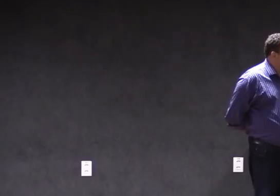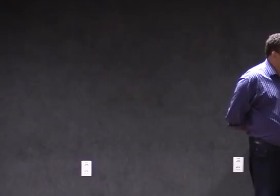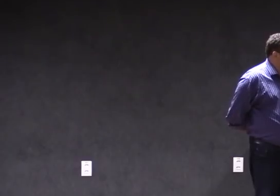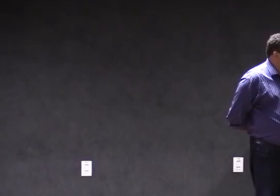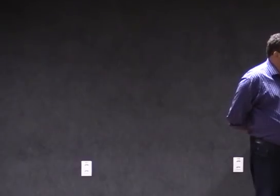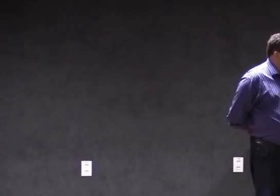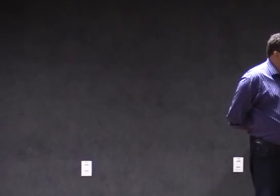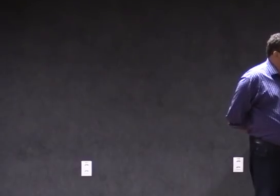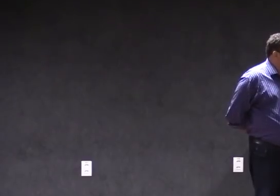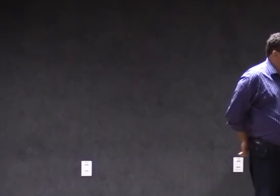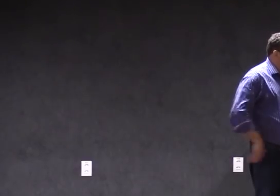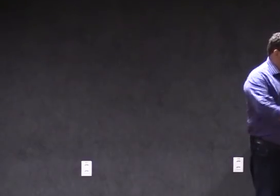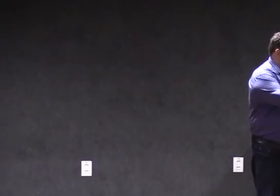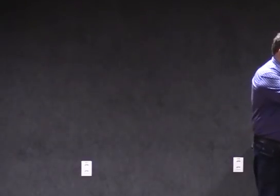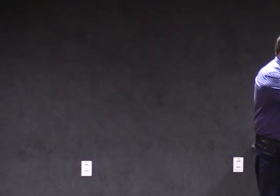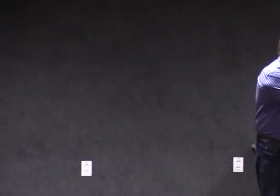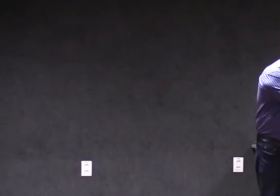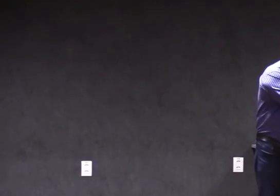aproveitar, tá bom?